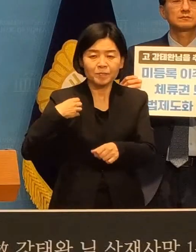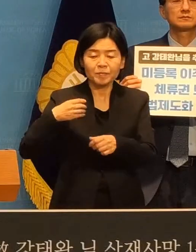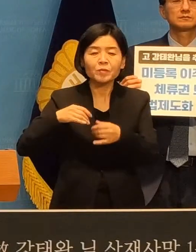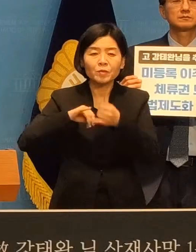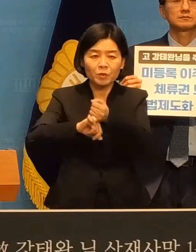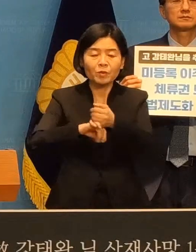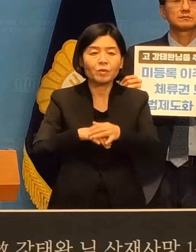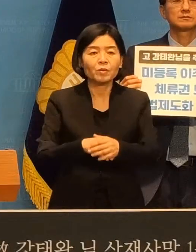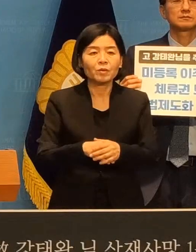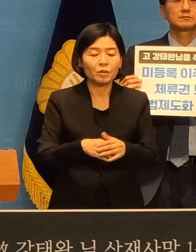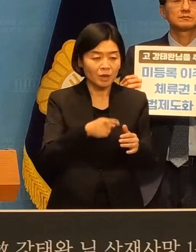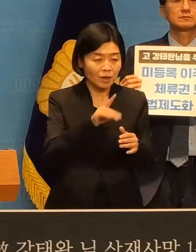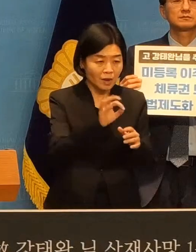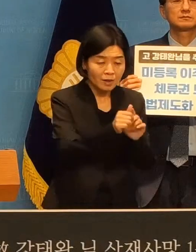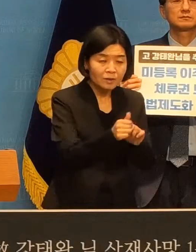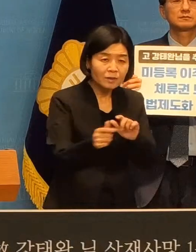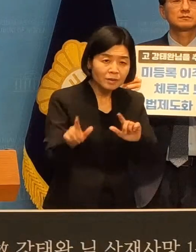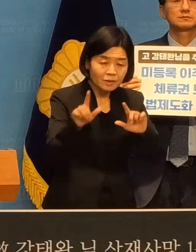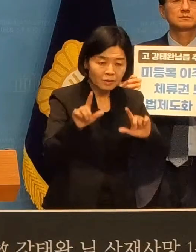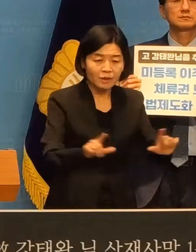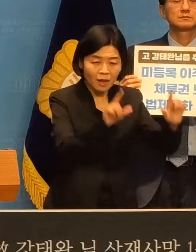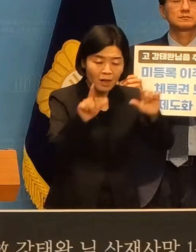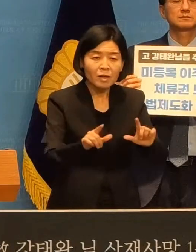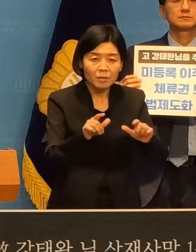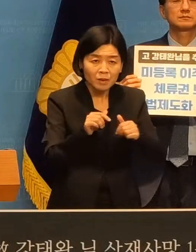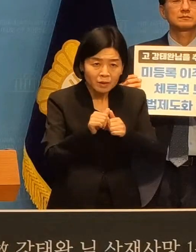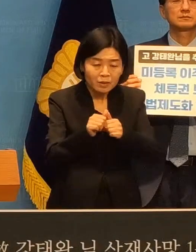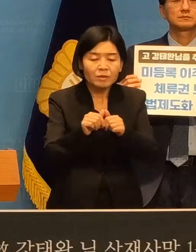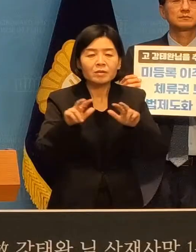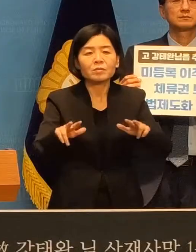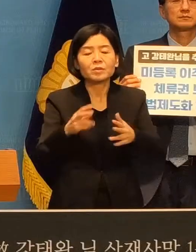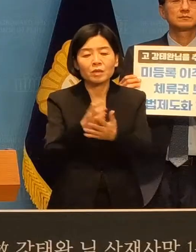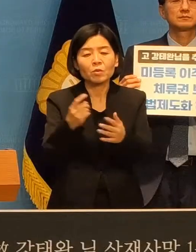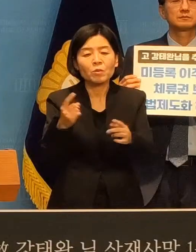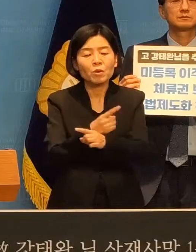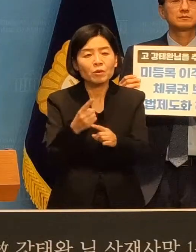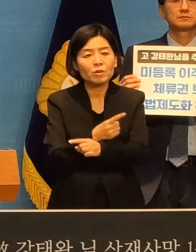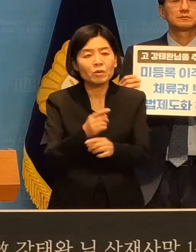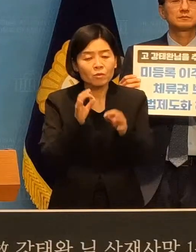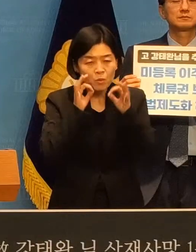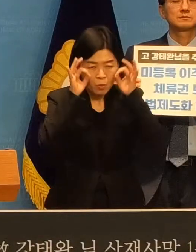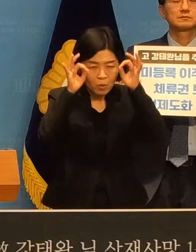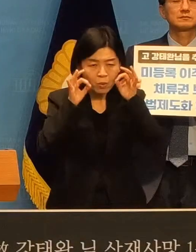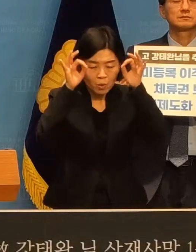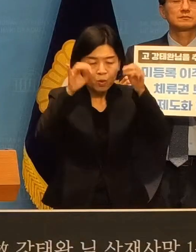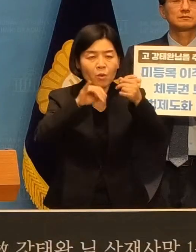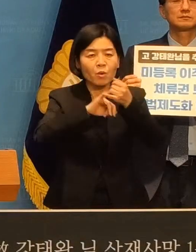삶이 보여준 현실이 제도적 변화로 이어질 수 있도록 우리는 끝까지 노력할 것이다.